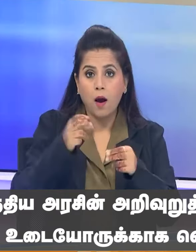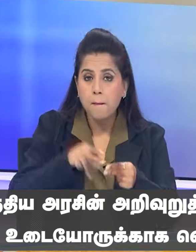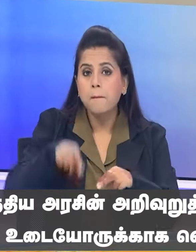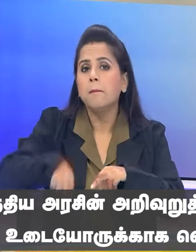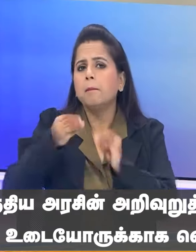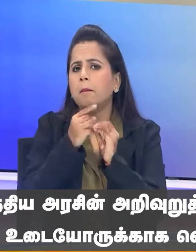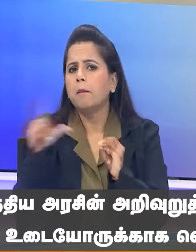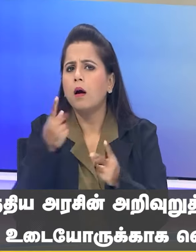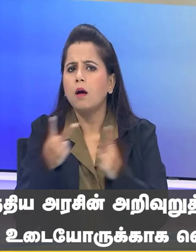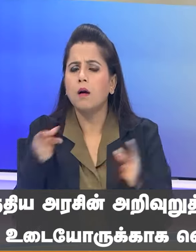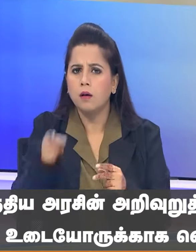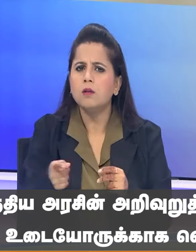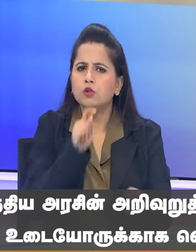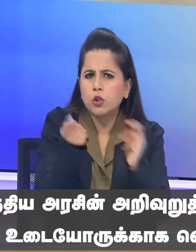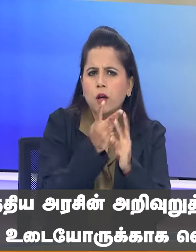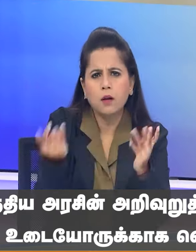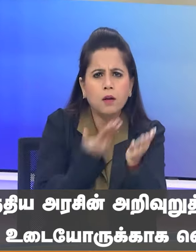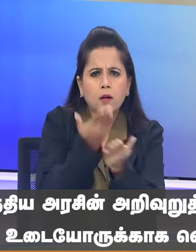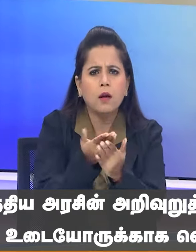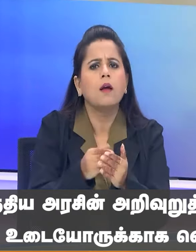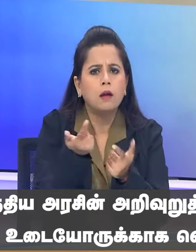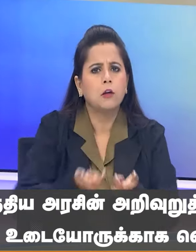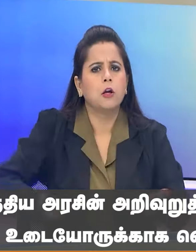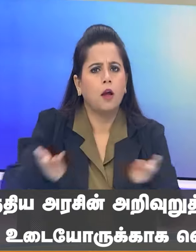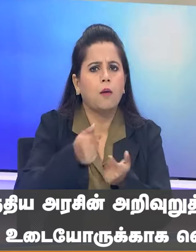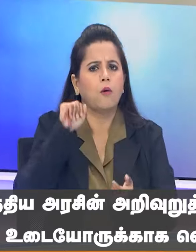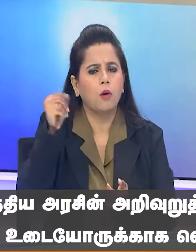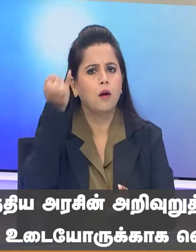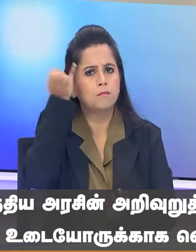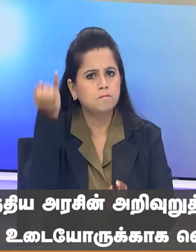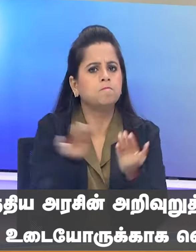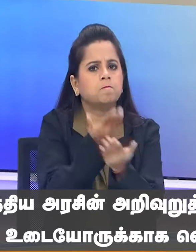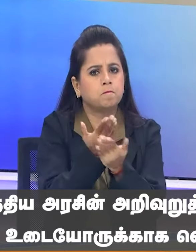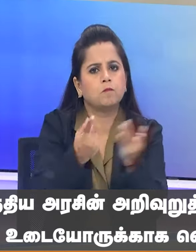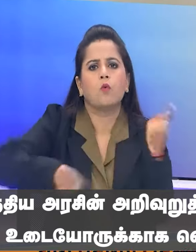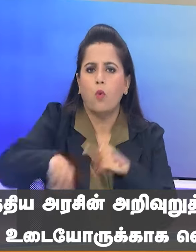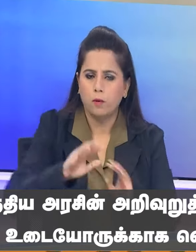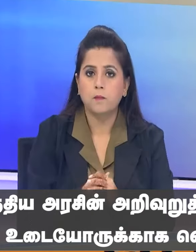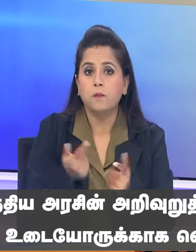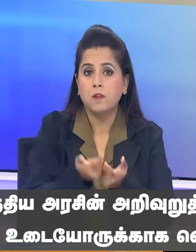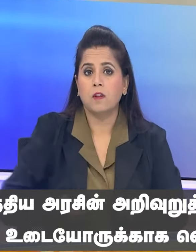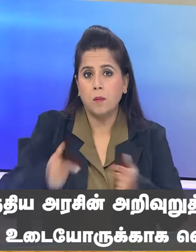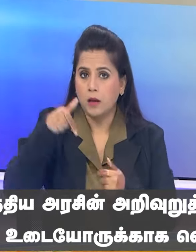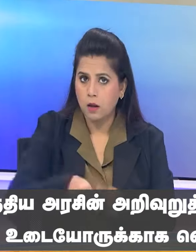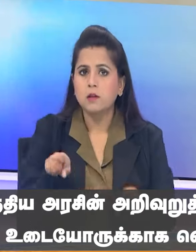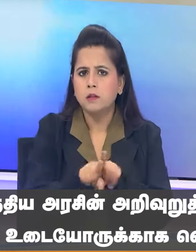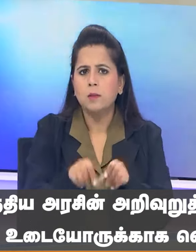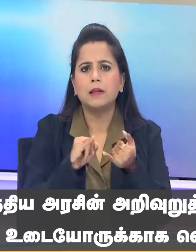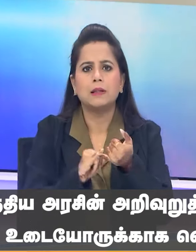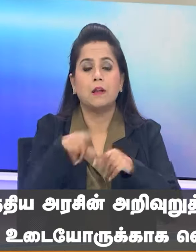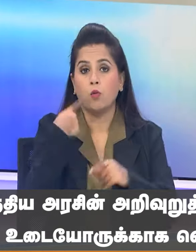स्वरूप पर संशोधन के प्रस्ताव पर कमेटी के सामने अपने विचार प्रस्तुत किए समिति ने आज भी कुछ